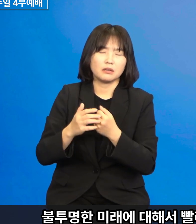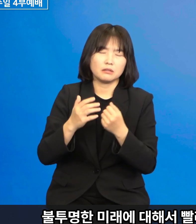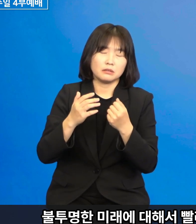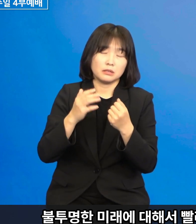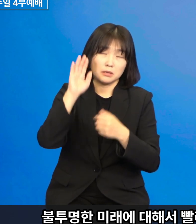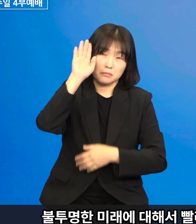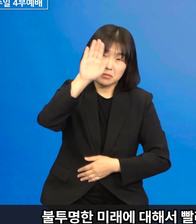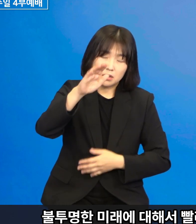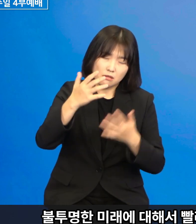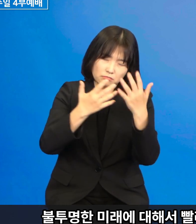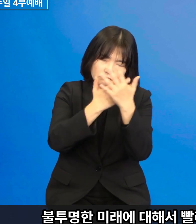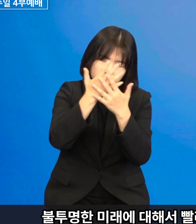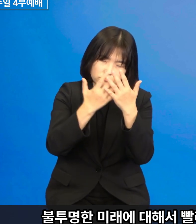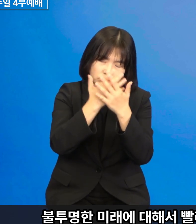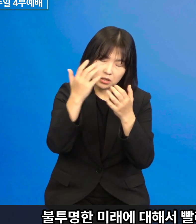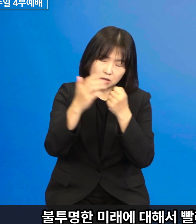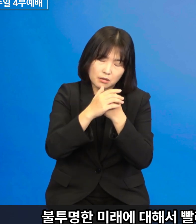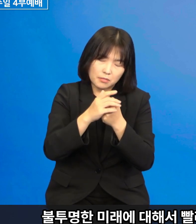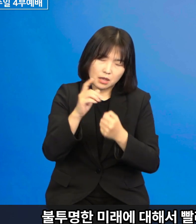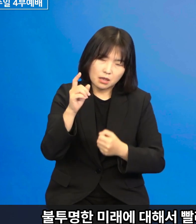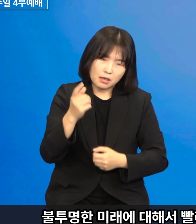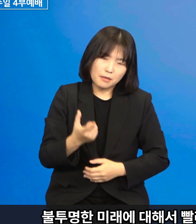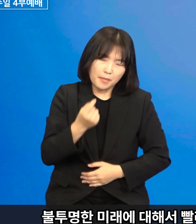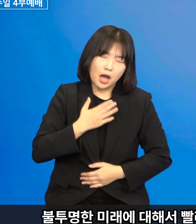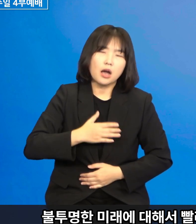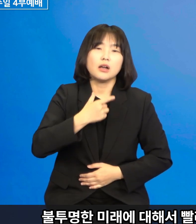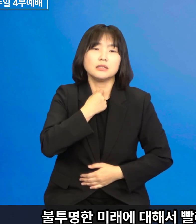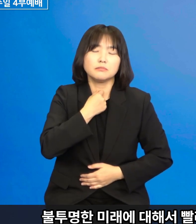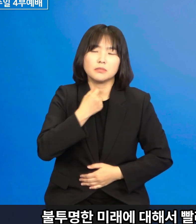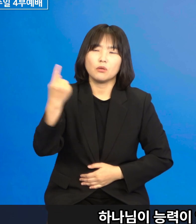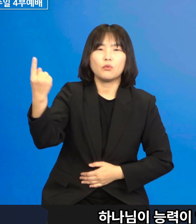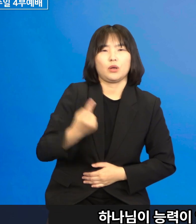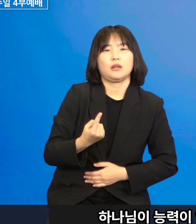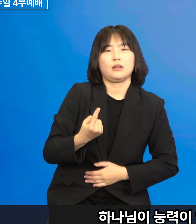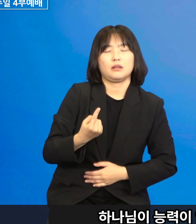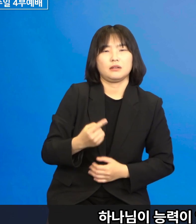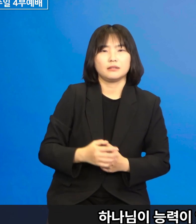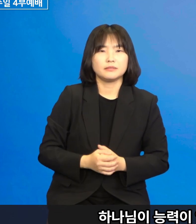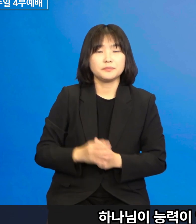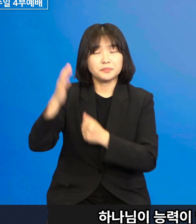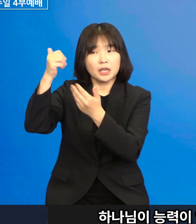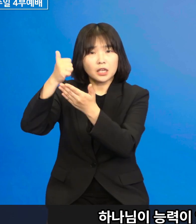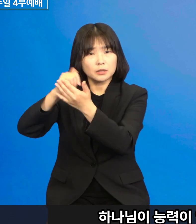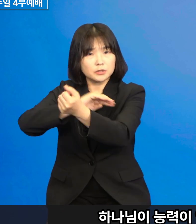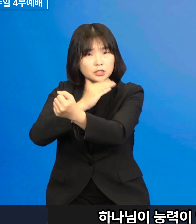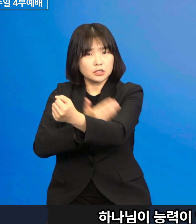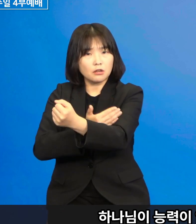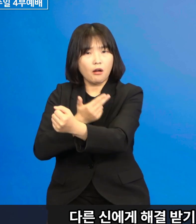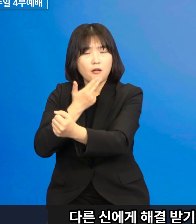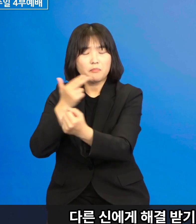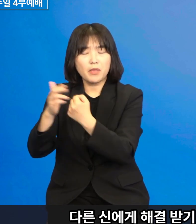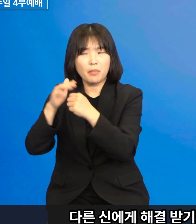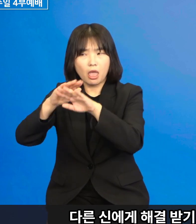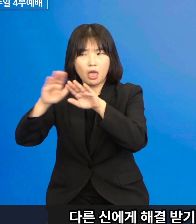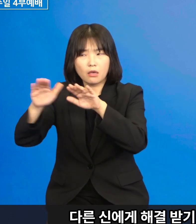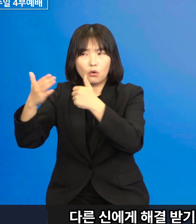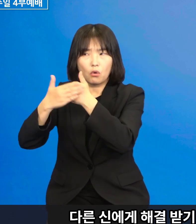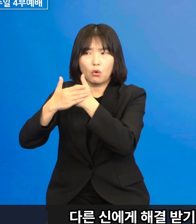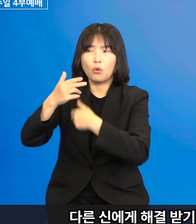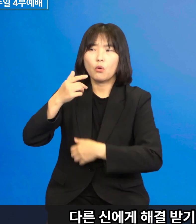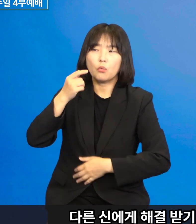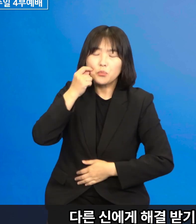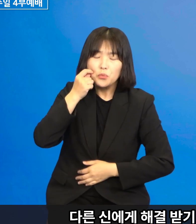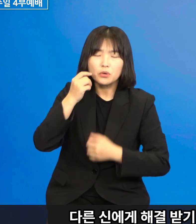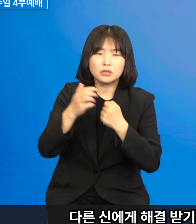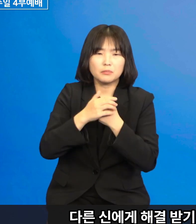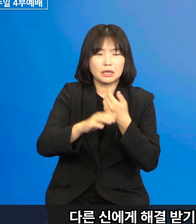미래에 대해서 빨리 알고 싶어서 찾아온다는 거예요. 하나님이 능력이 없어서 해결을 못하니까 다른 신에게